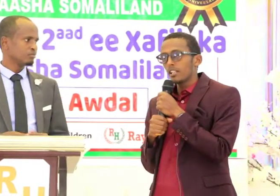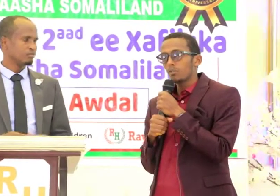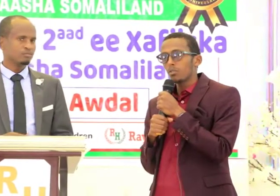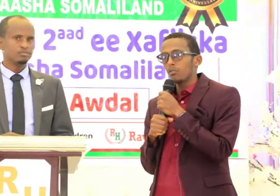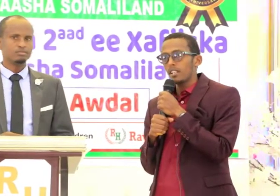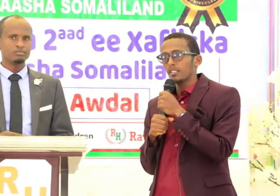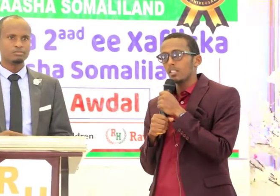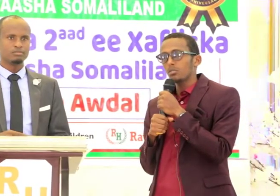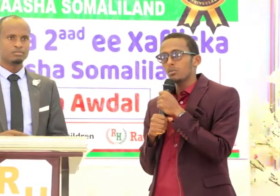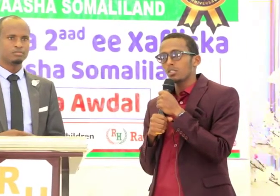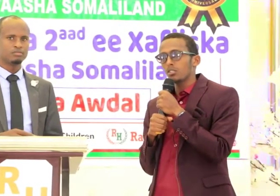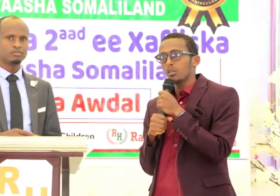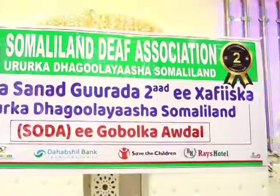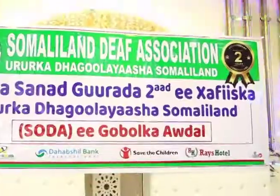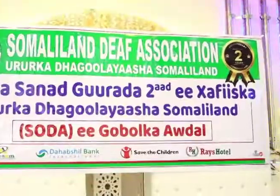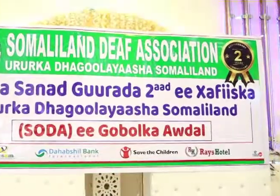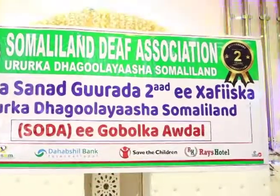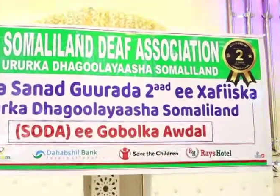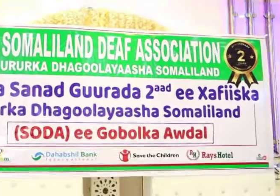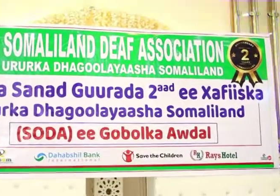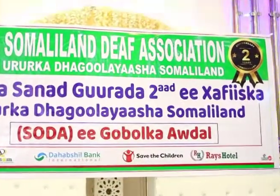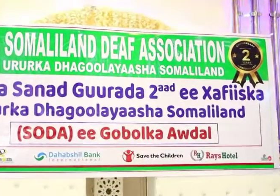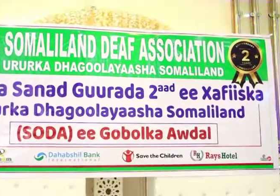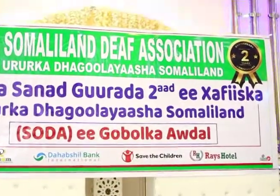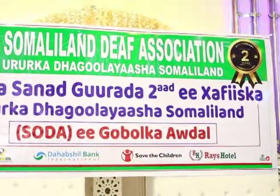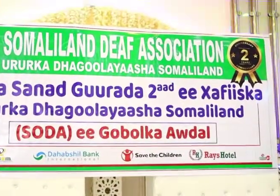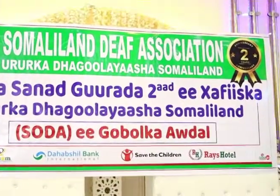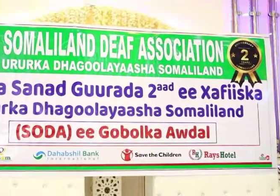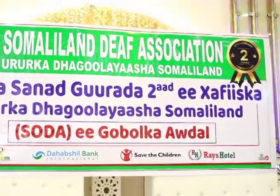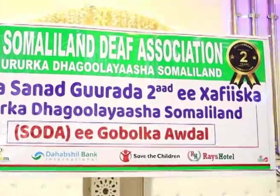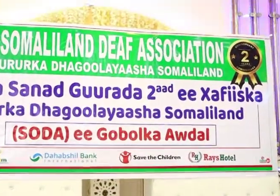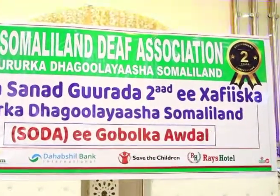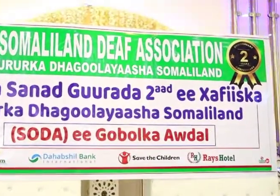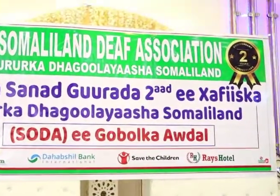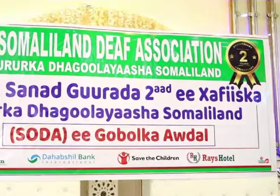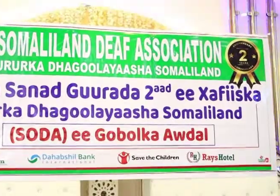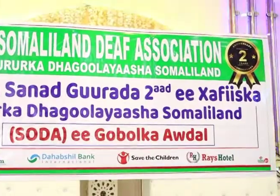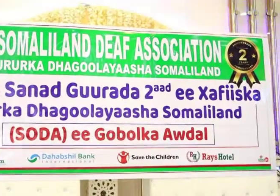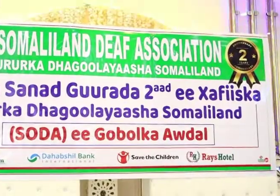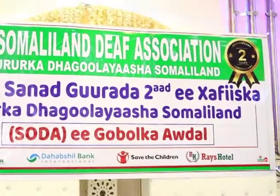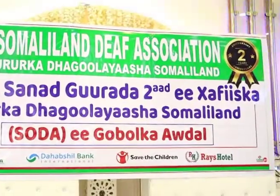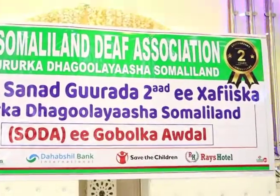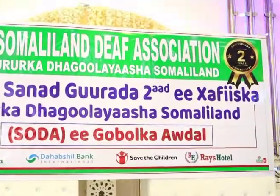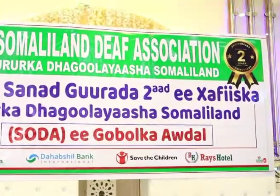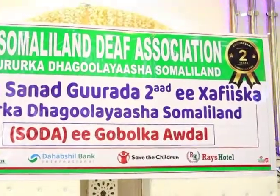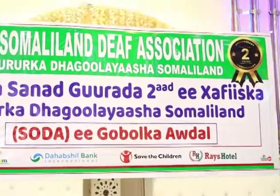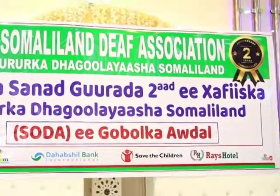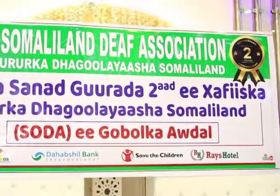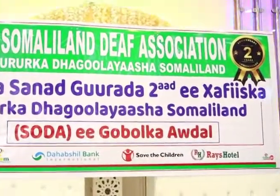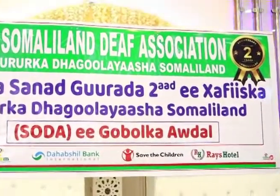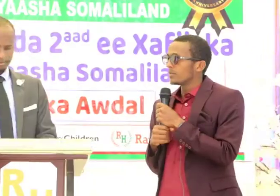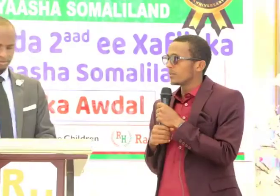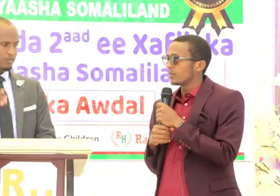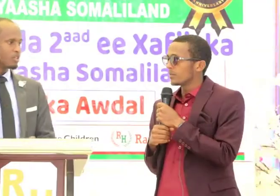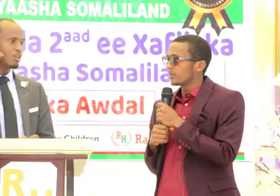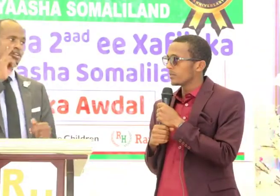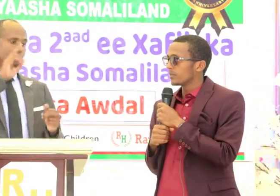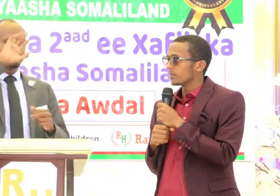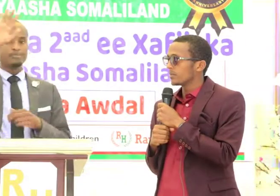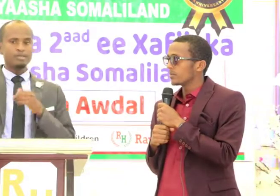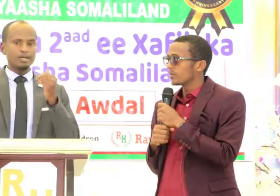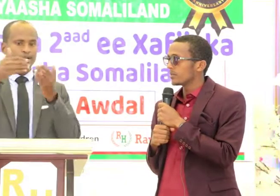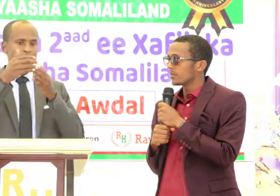duwan. Aad baan ku faraxsanahay buuri marka koowaad xafladan quruxda badan leh, aad idinka laftiinu quruxsan aad nagala soo qayb gashaan.